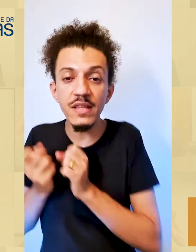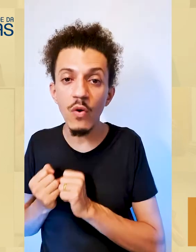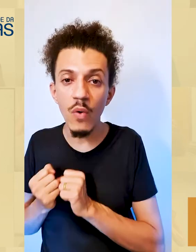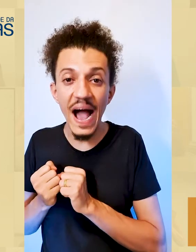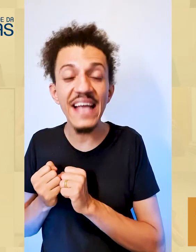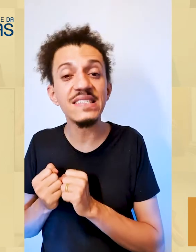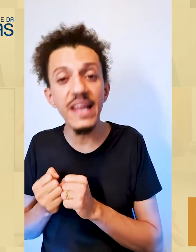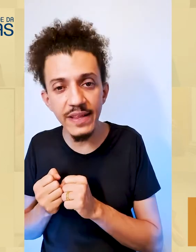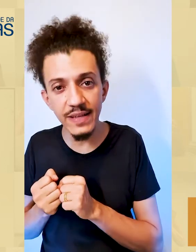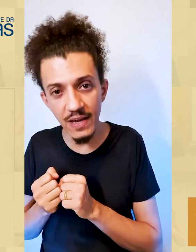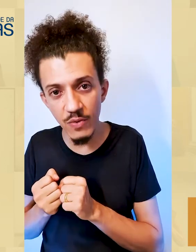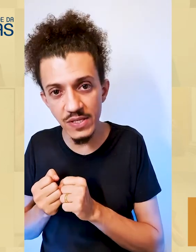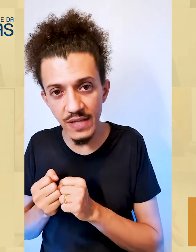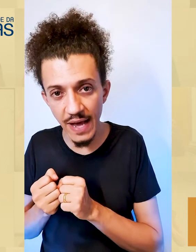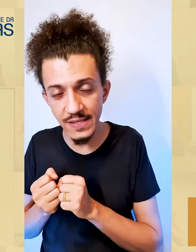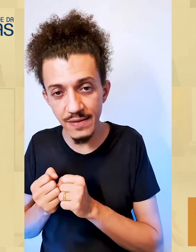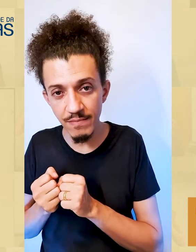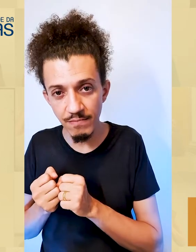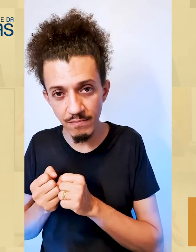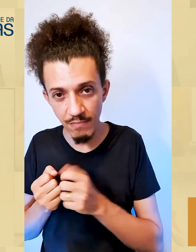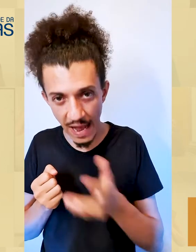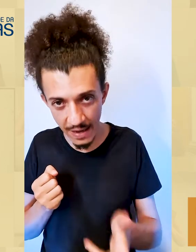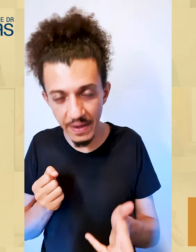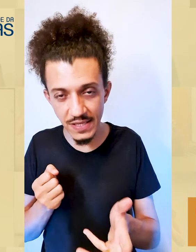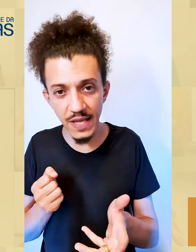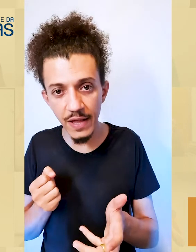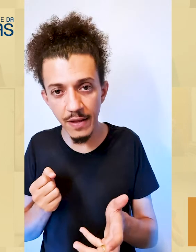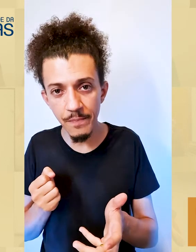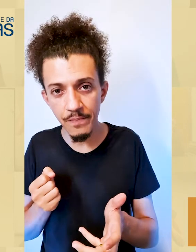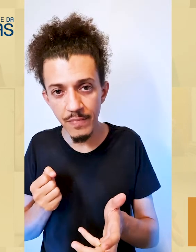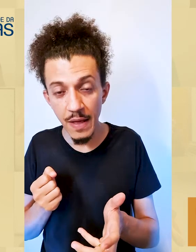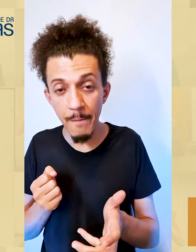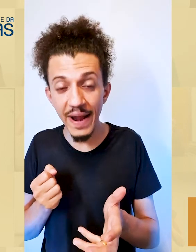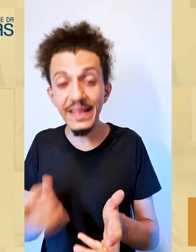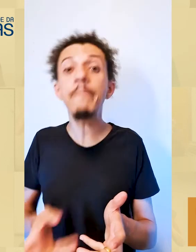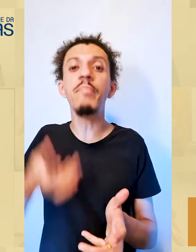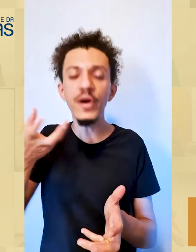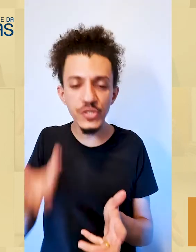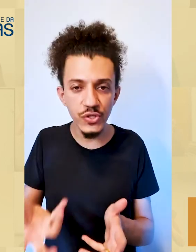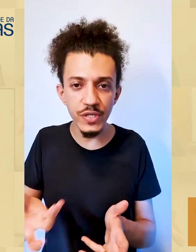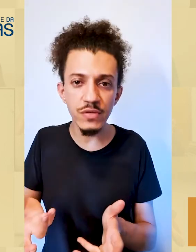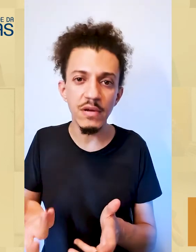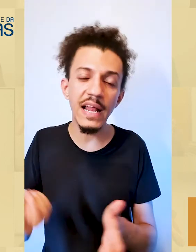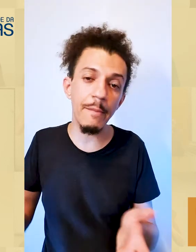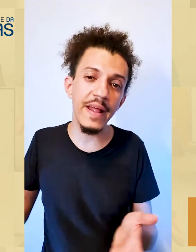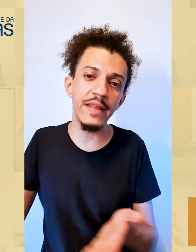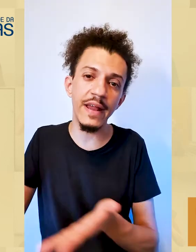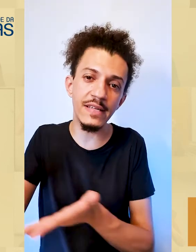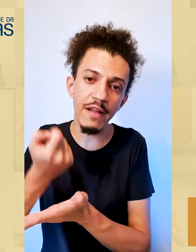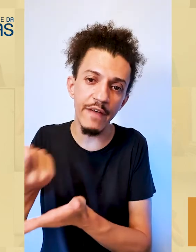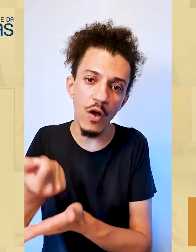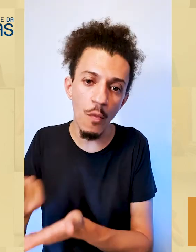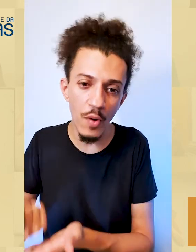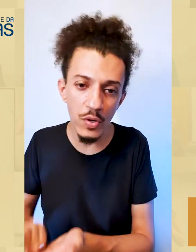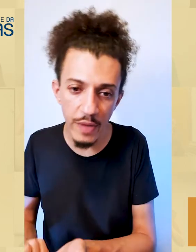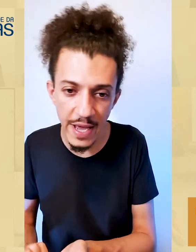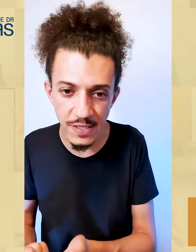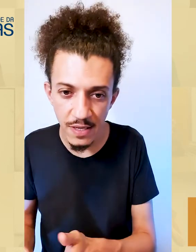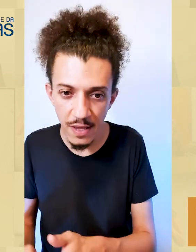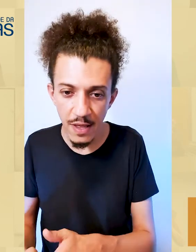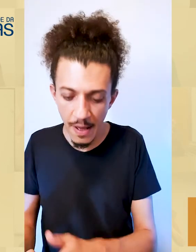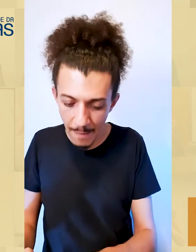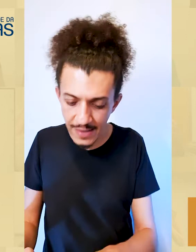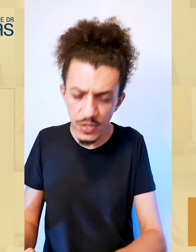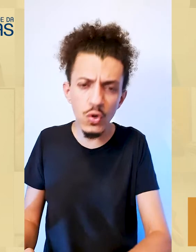absorver então a escrita da língua de sinais, a Libras escrita, para depois disso ele aprender a escrever o